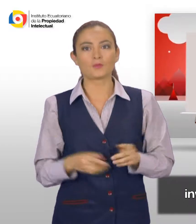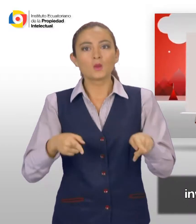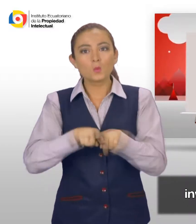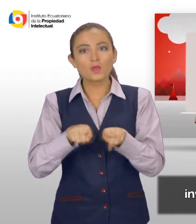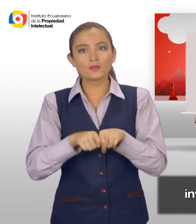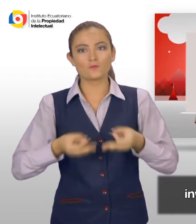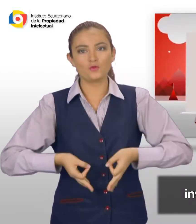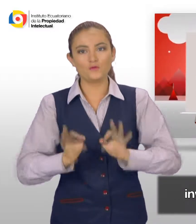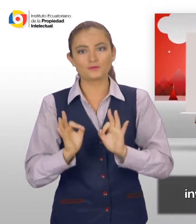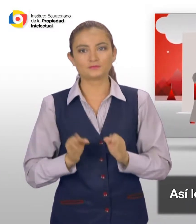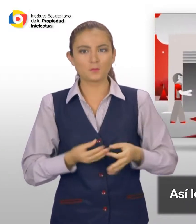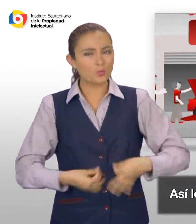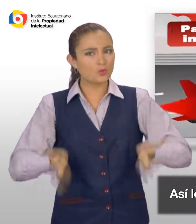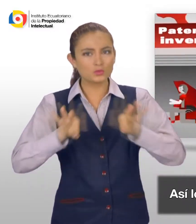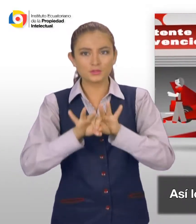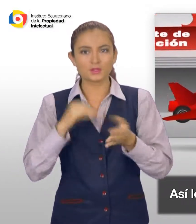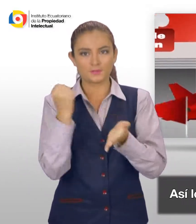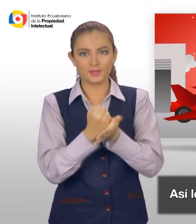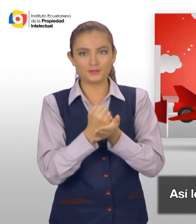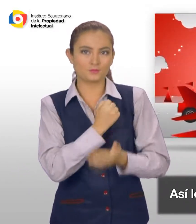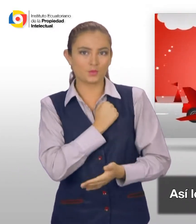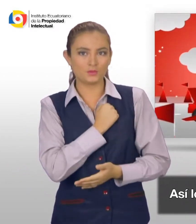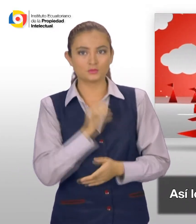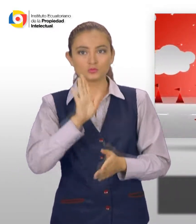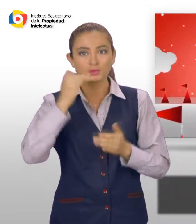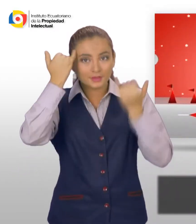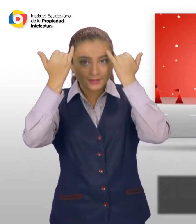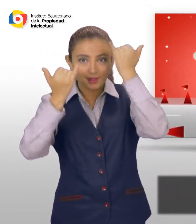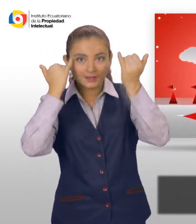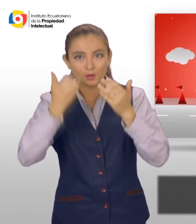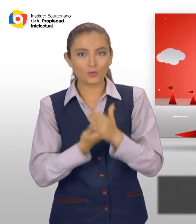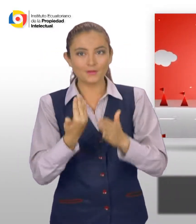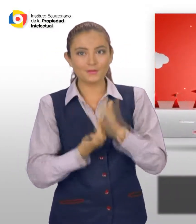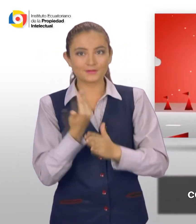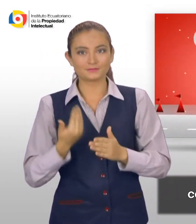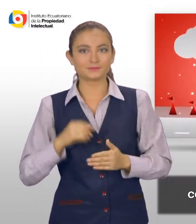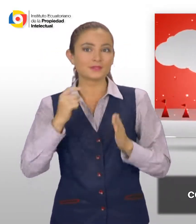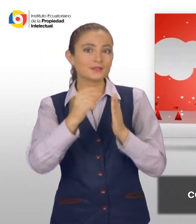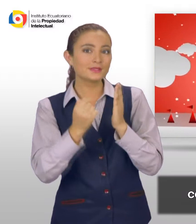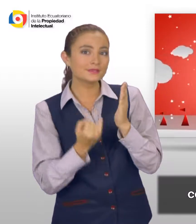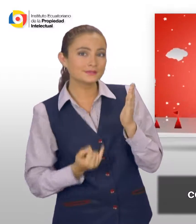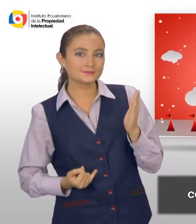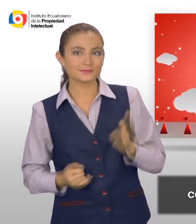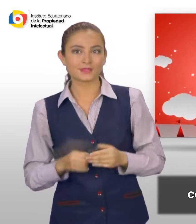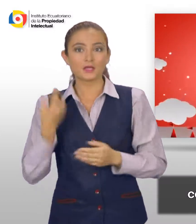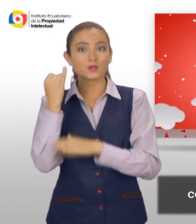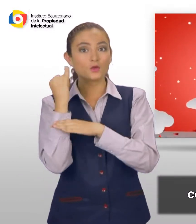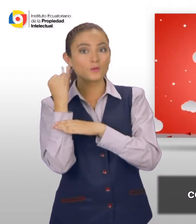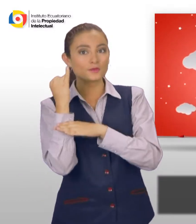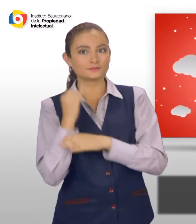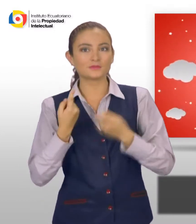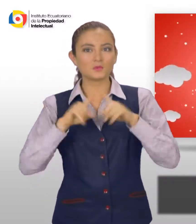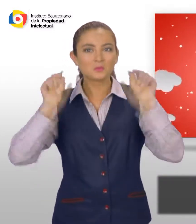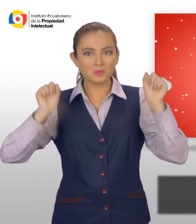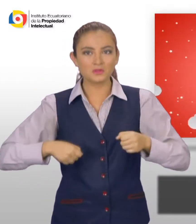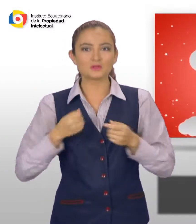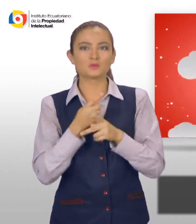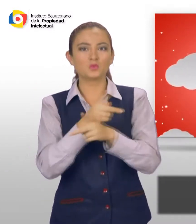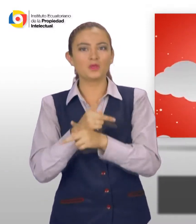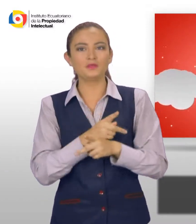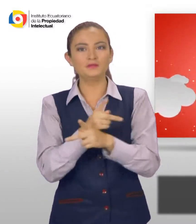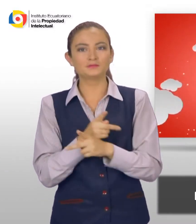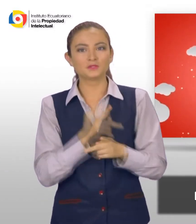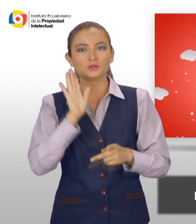y diseños industriales. Así, lograrás proteger hasta por 20 años como patentes de invención o 10 años